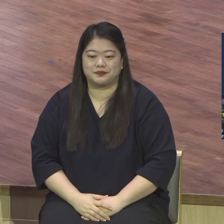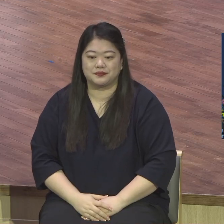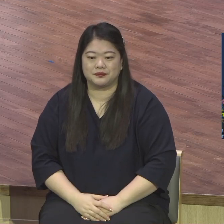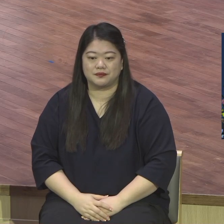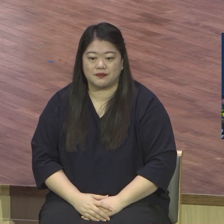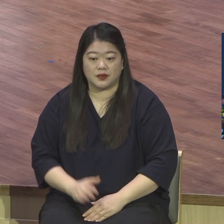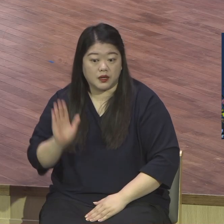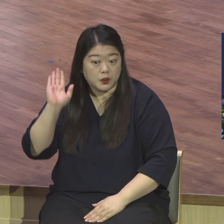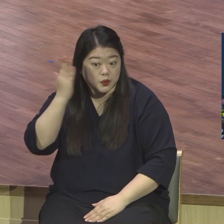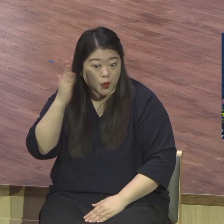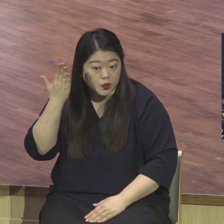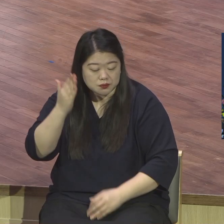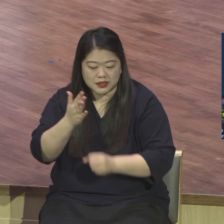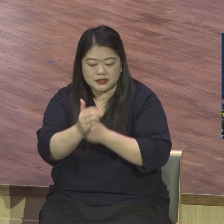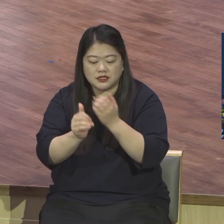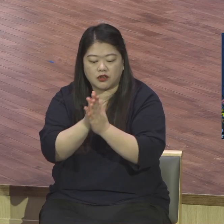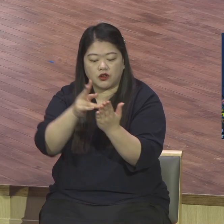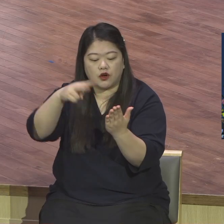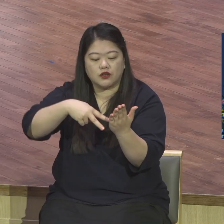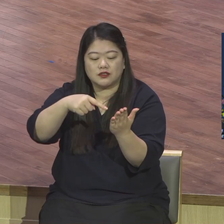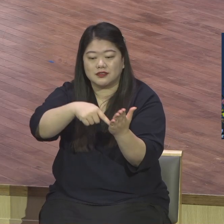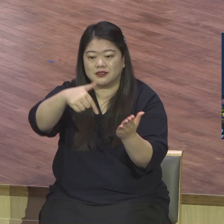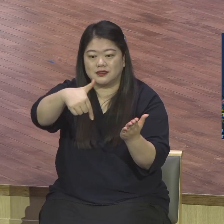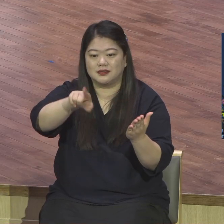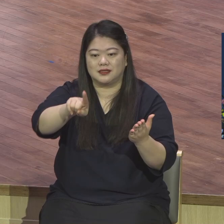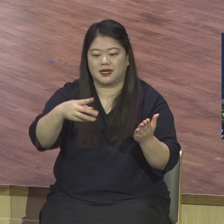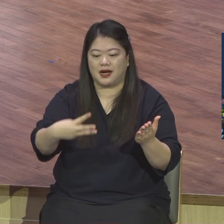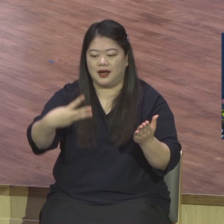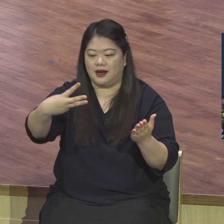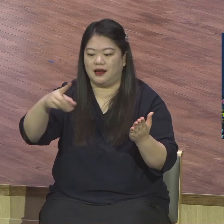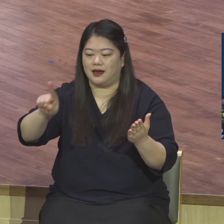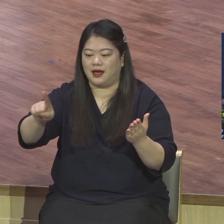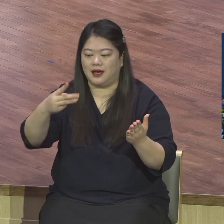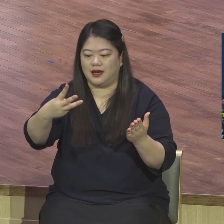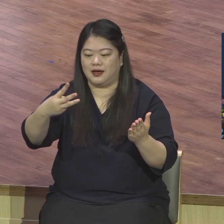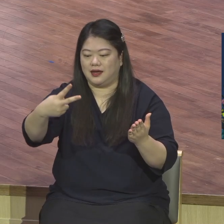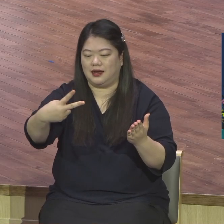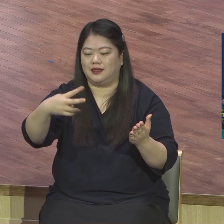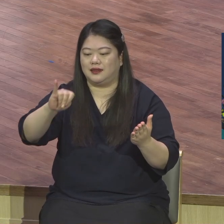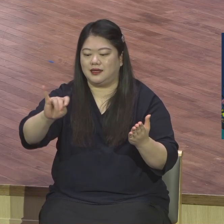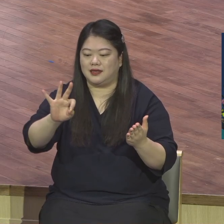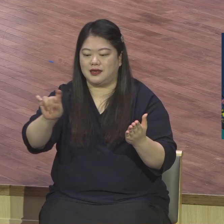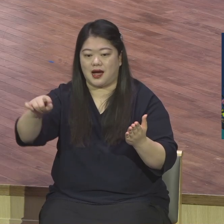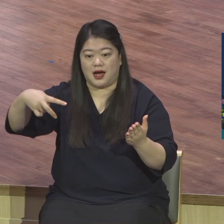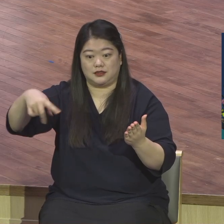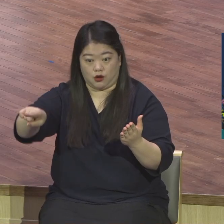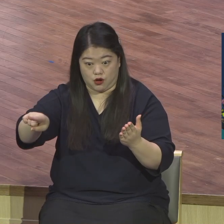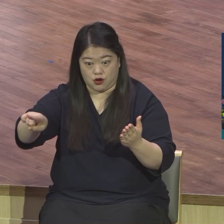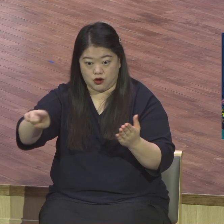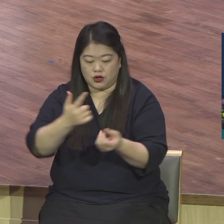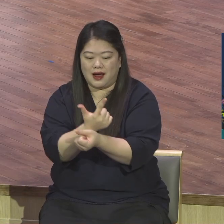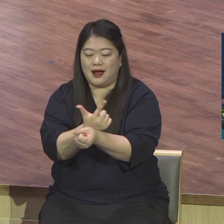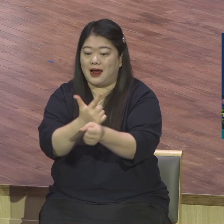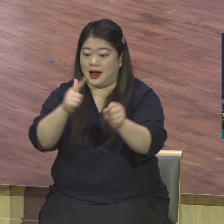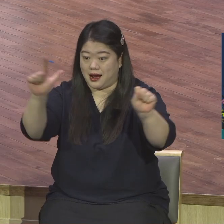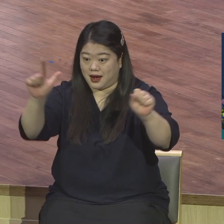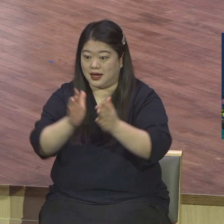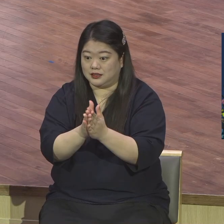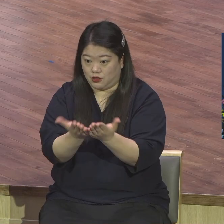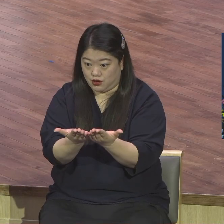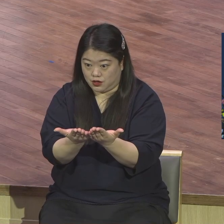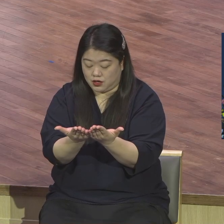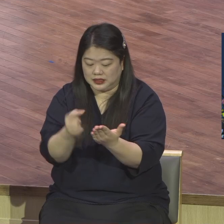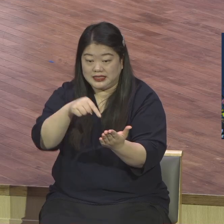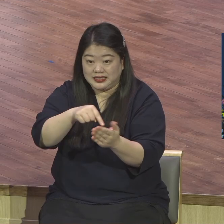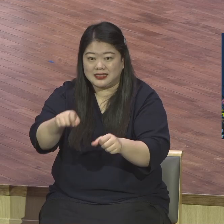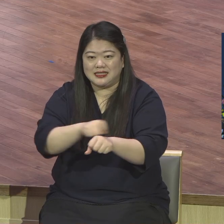살펴보고 있는 이 갈라디아서를 보면 크게 세 가지 부분으로 그렇게 나눌 수가 있습니다. 첫